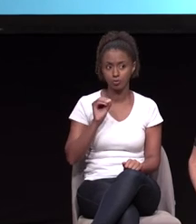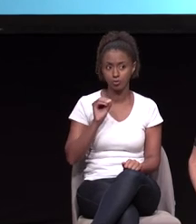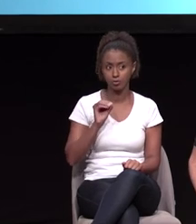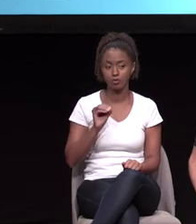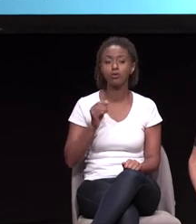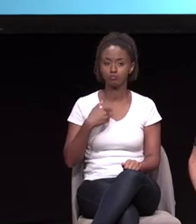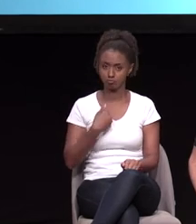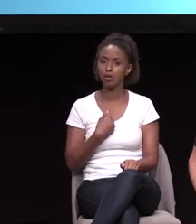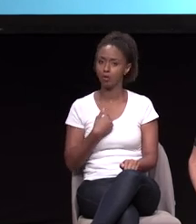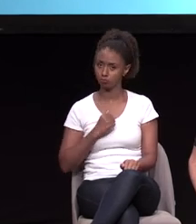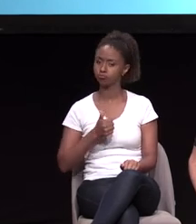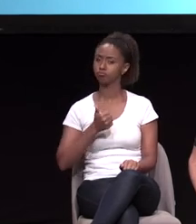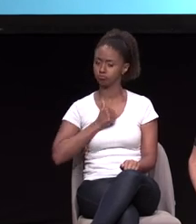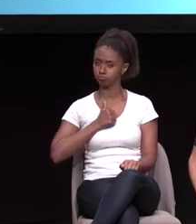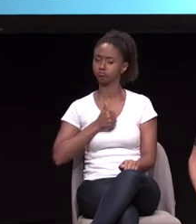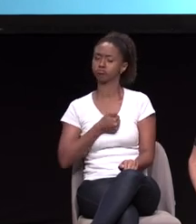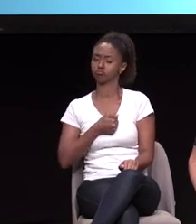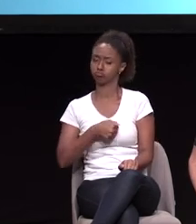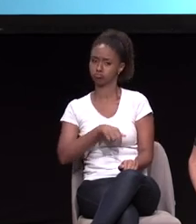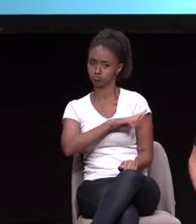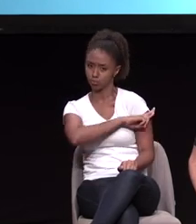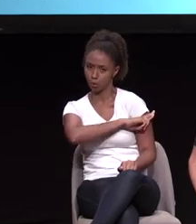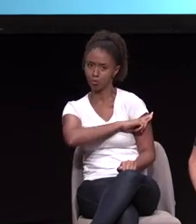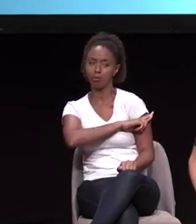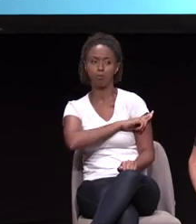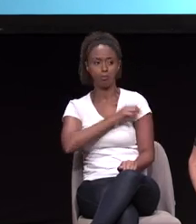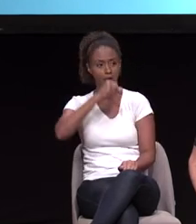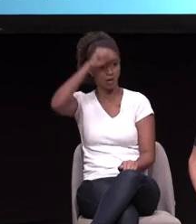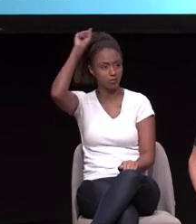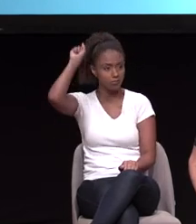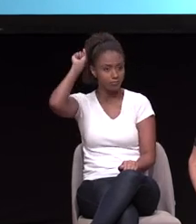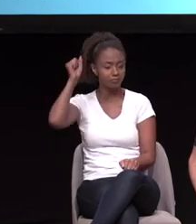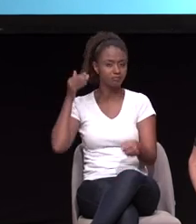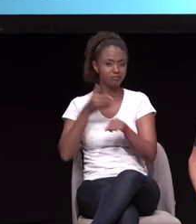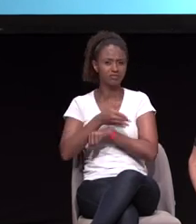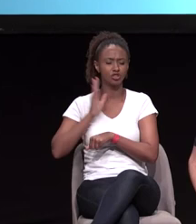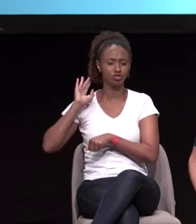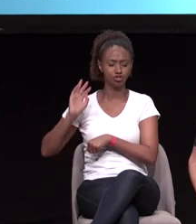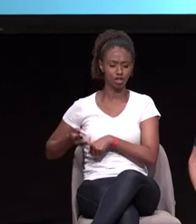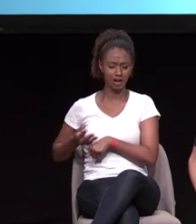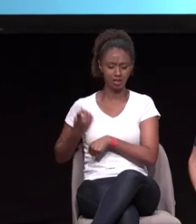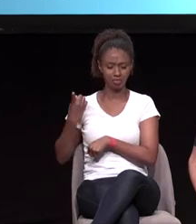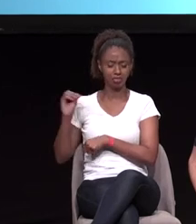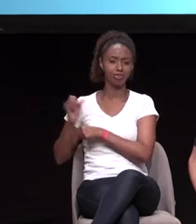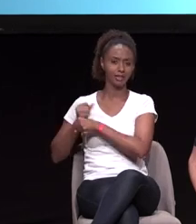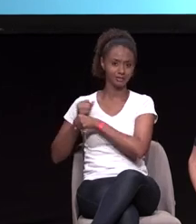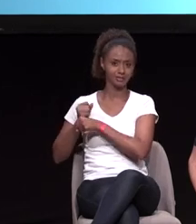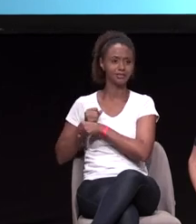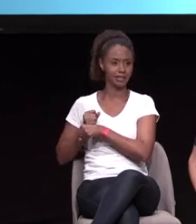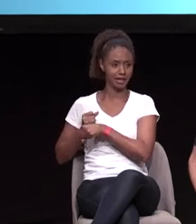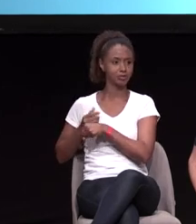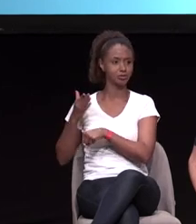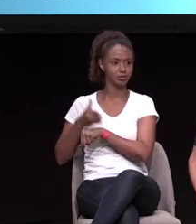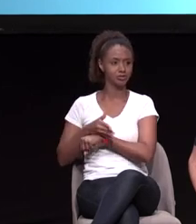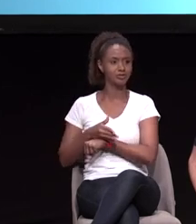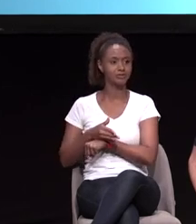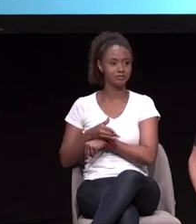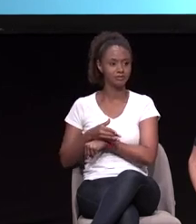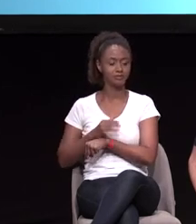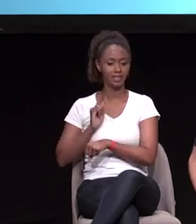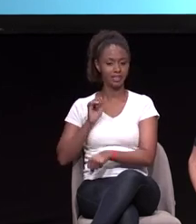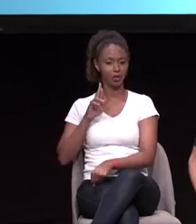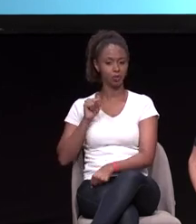do candomblé raspado iniciado há trinta e dois a dez anos soldier